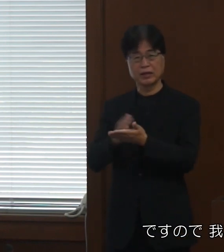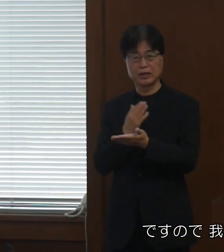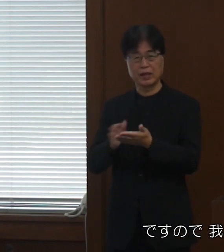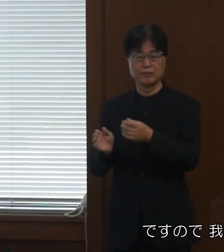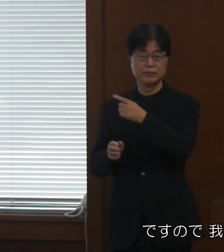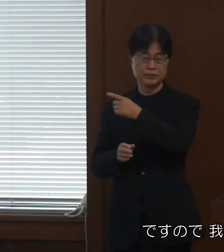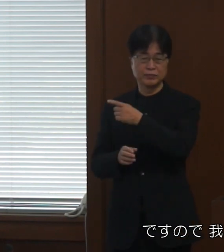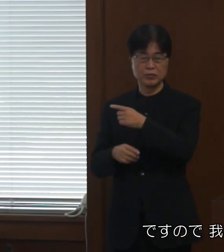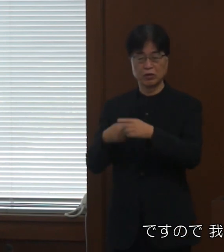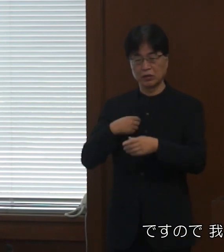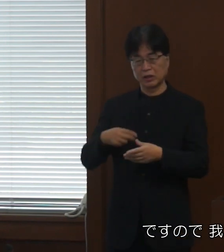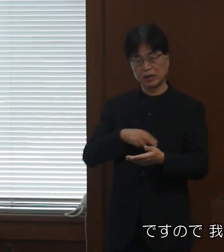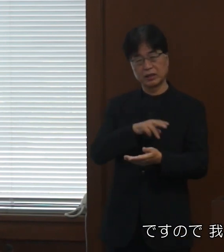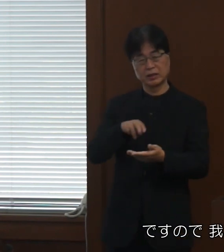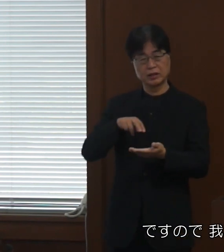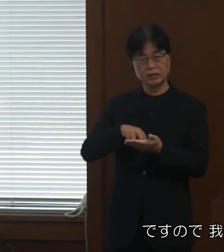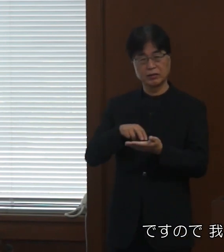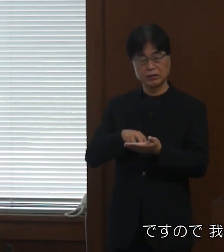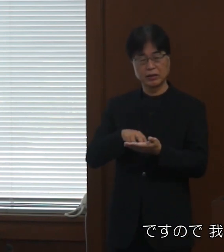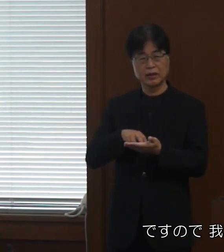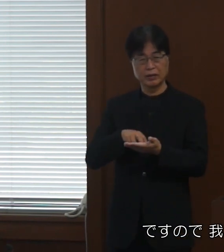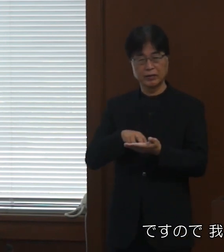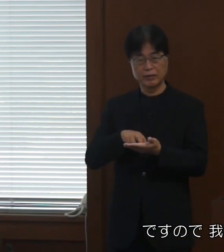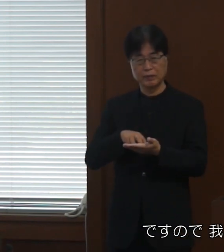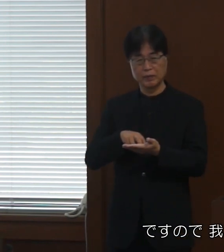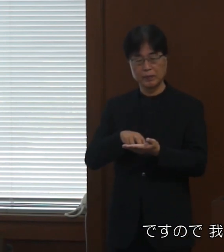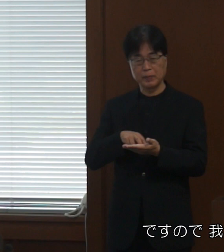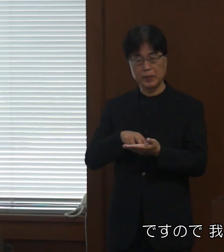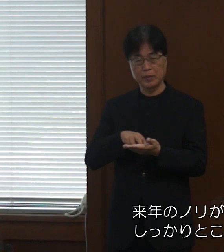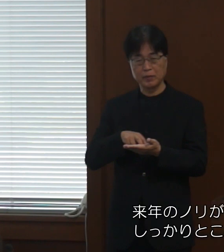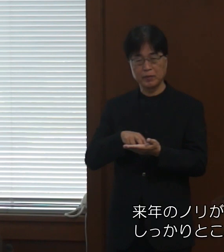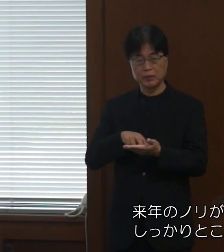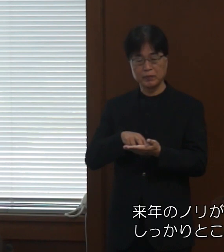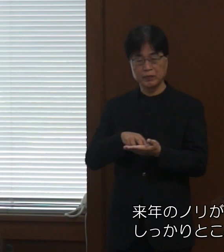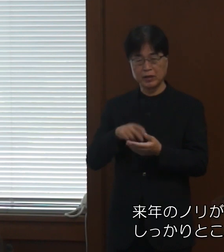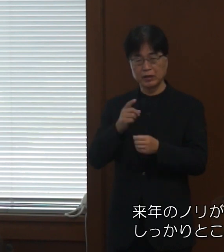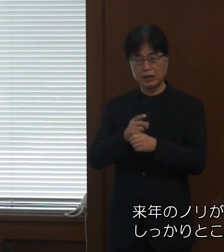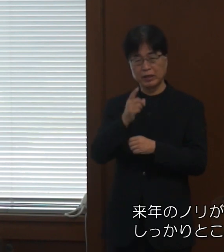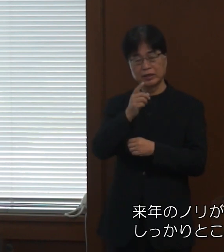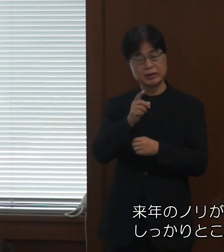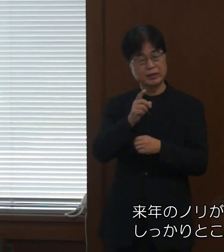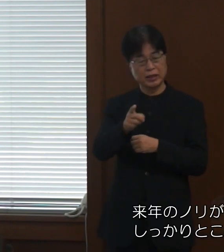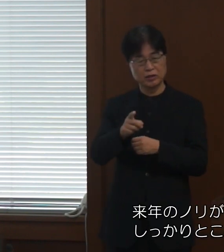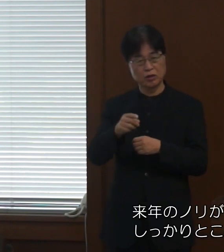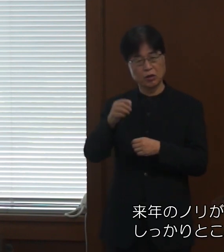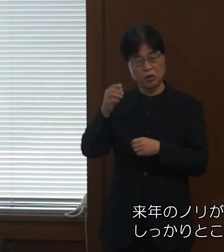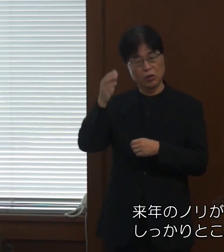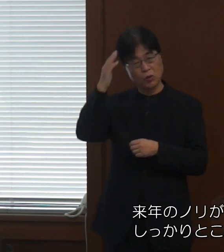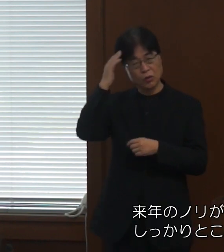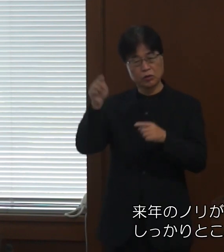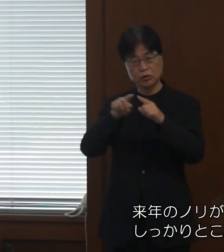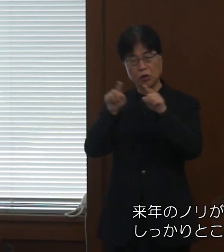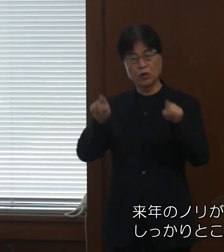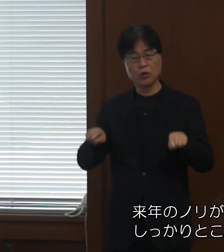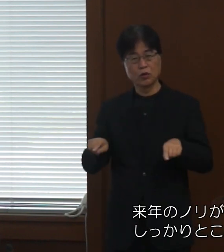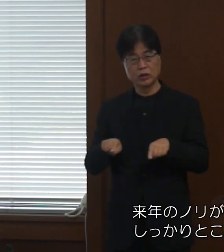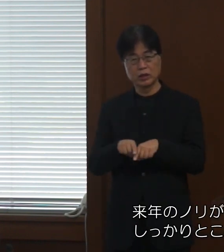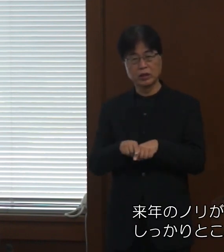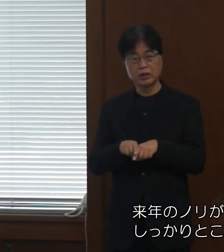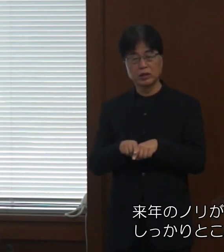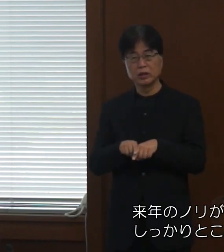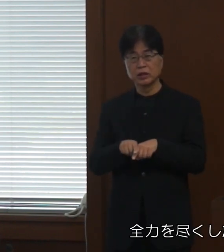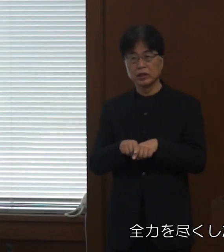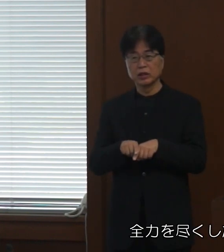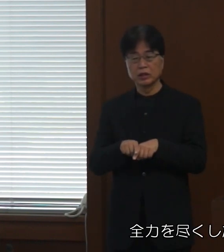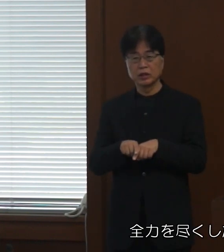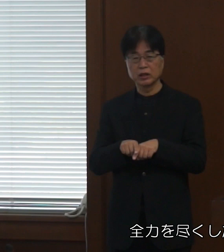で我々とすると少しでもこの来年の伸びがしっかりとこの危機